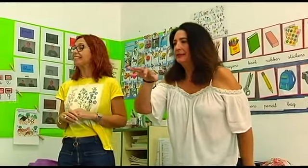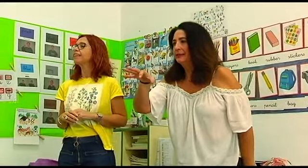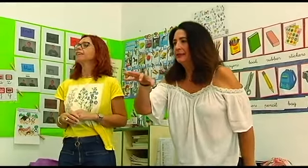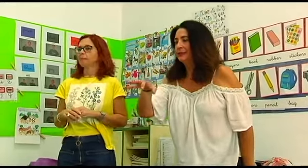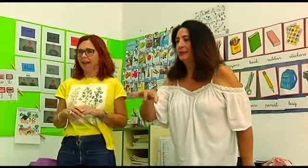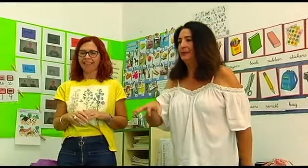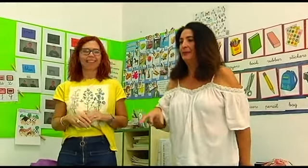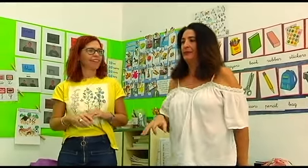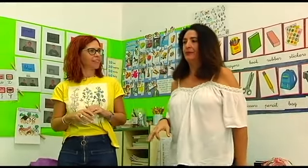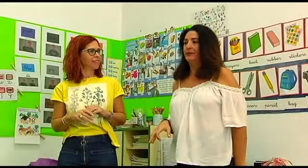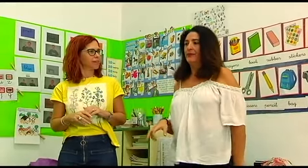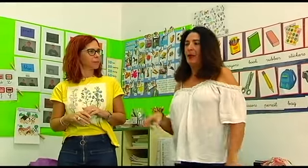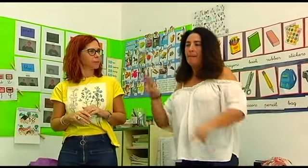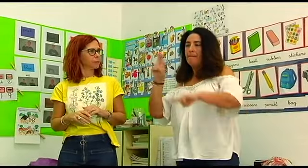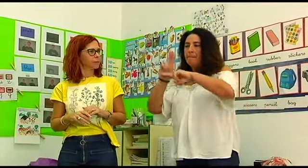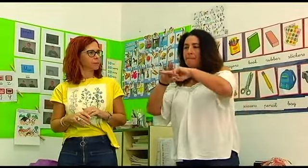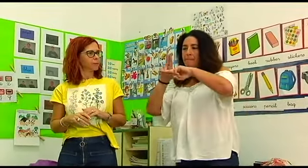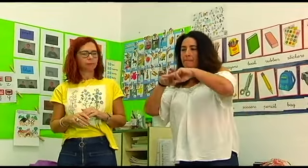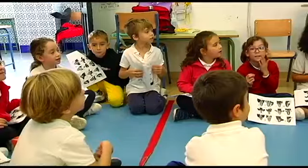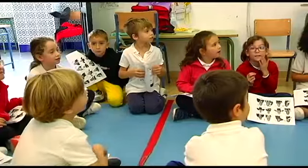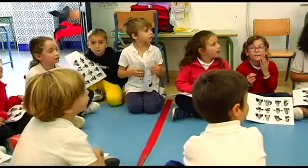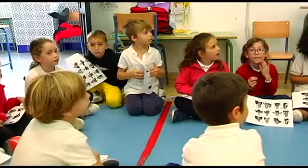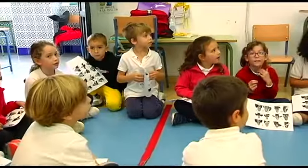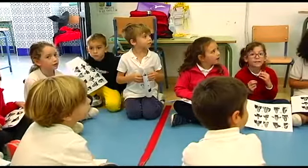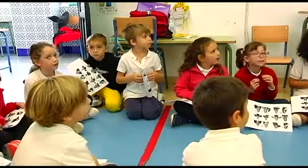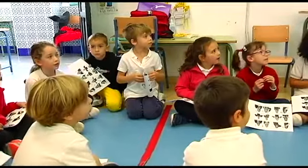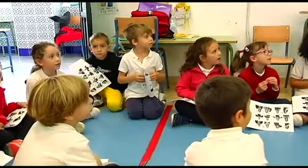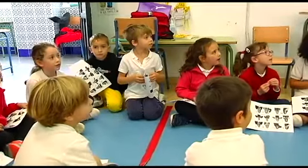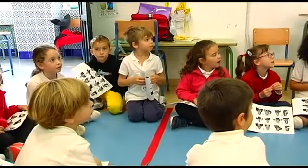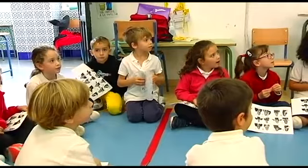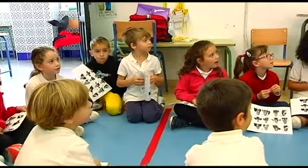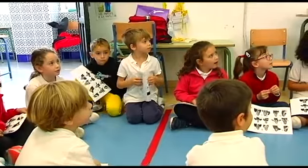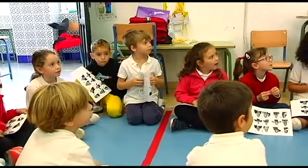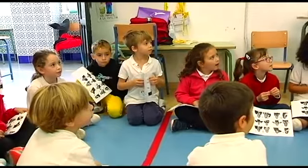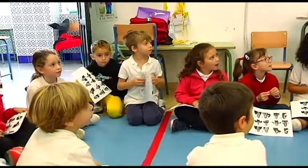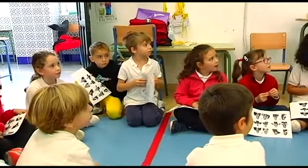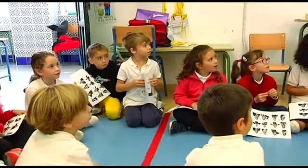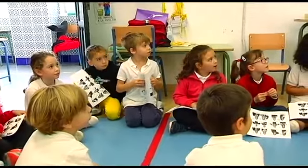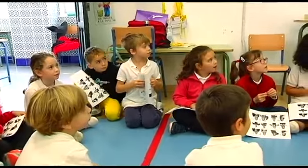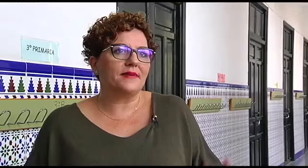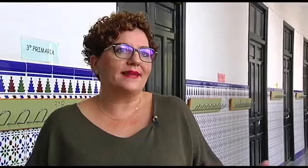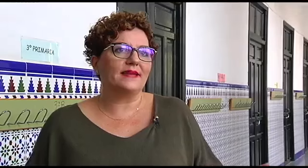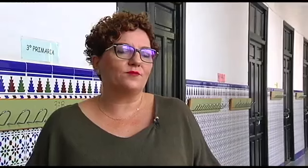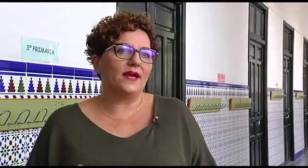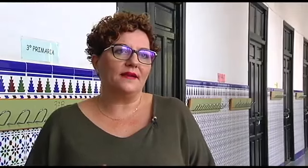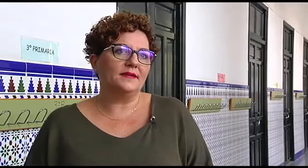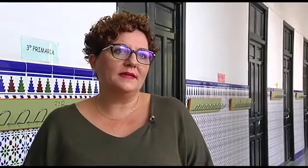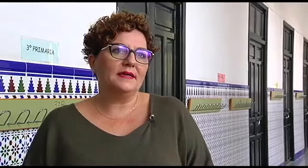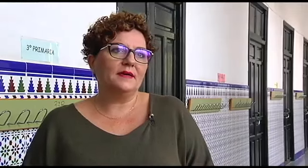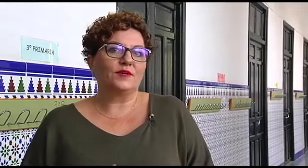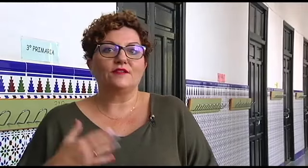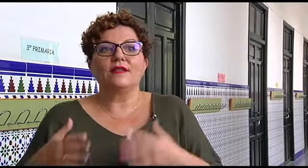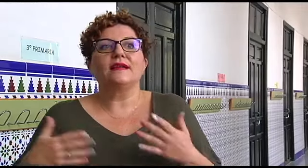principio minuto uno, todos los compañeros desde los tres años aprenden lengua de signos de manera natural, porque todas las